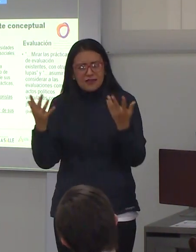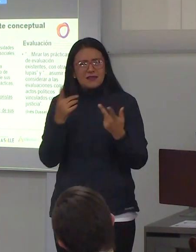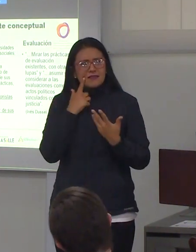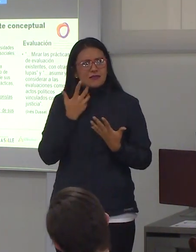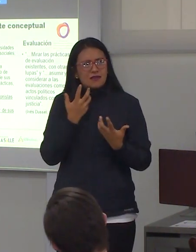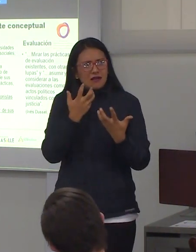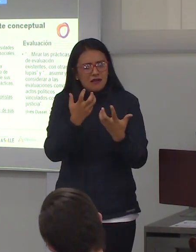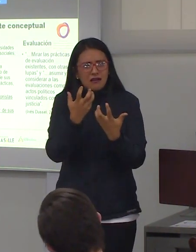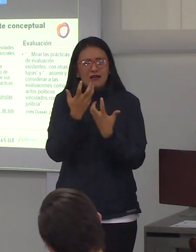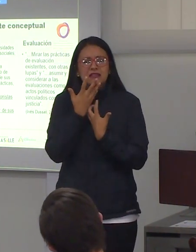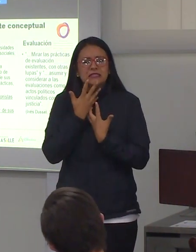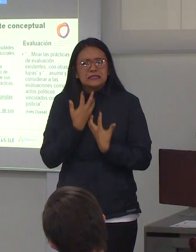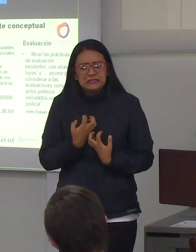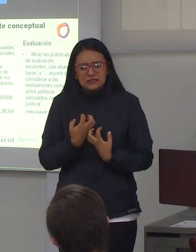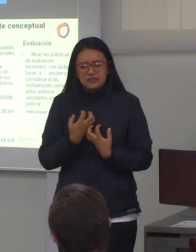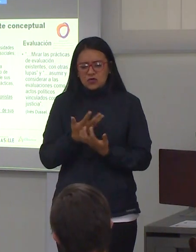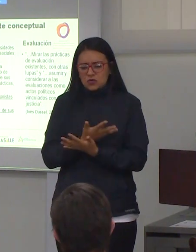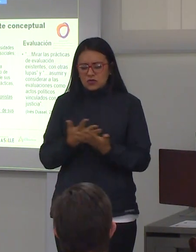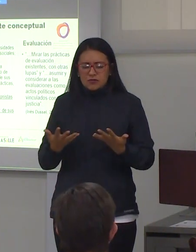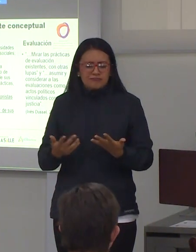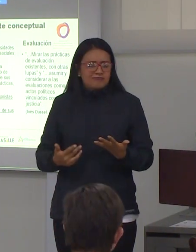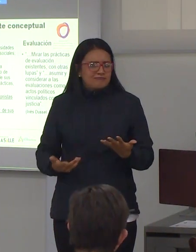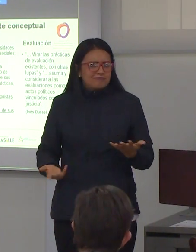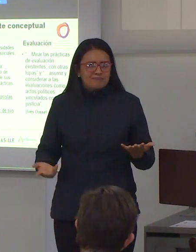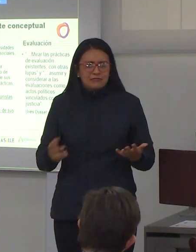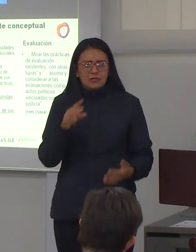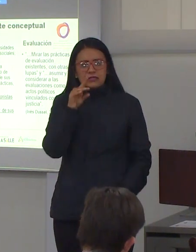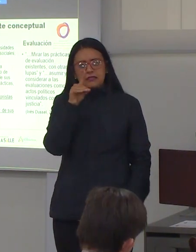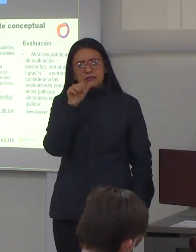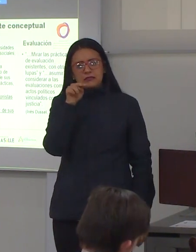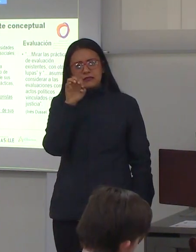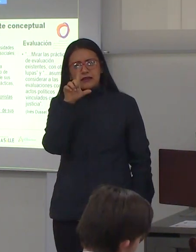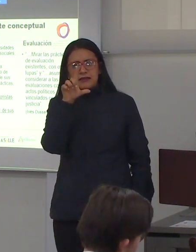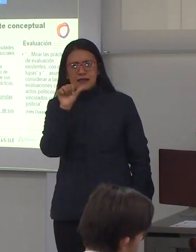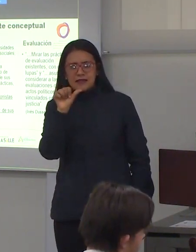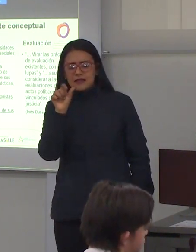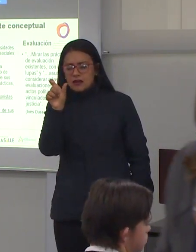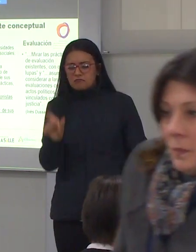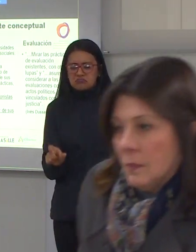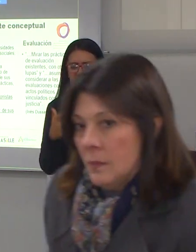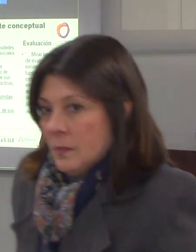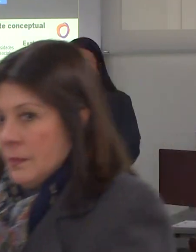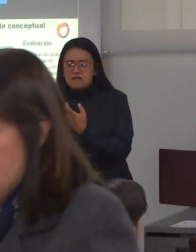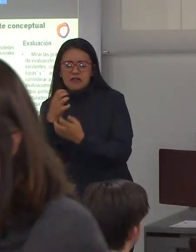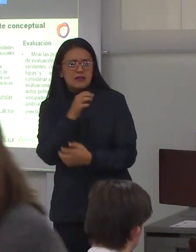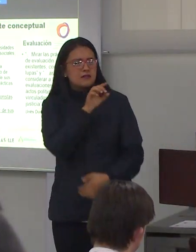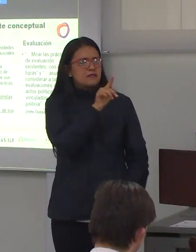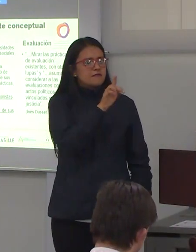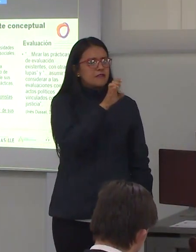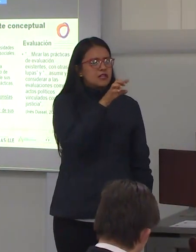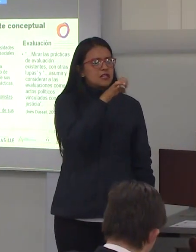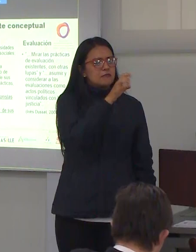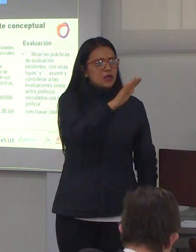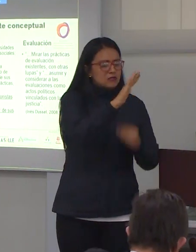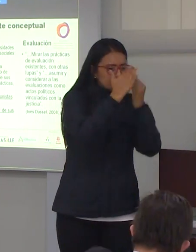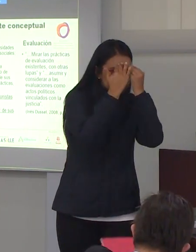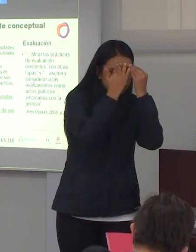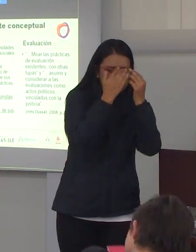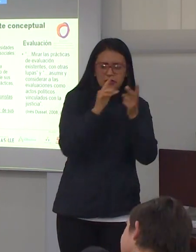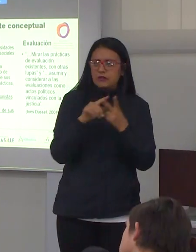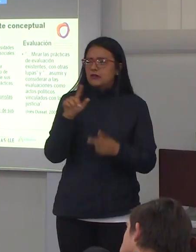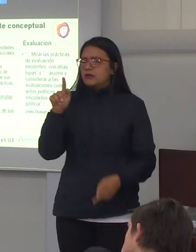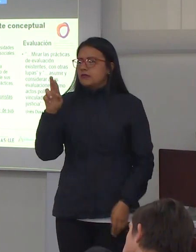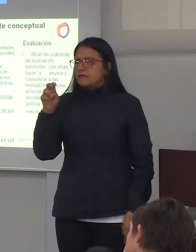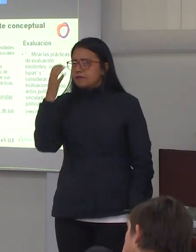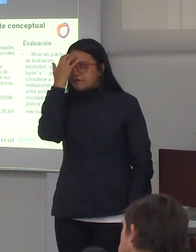aspiraciones, los deseos, bueno, Daniela tiene unas aspiraciones, Felipe tiene unos saberes, Francesca